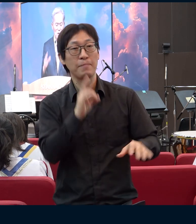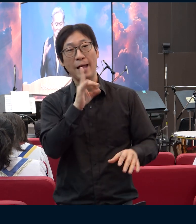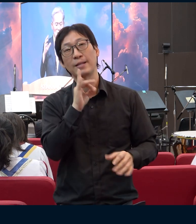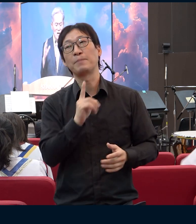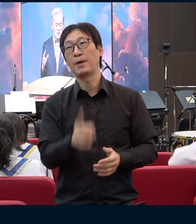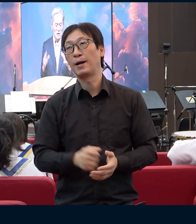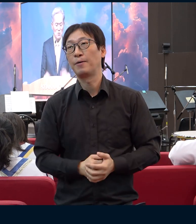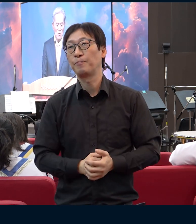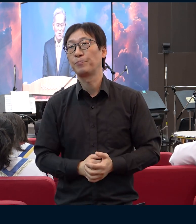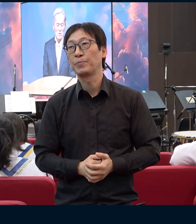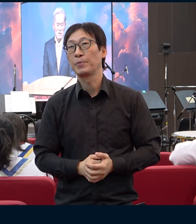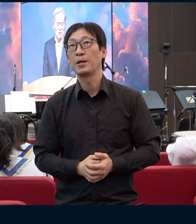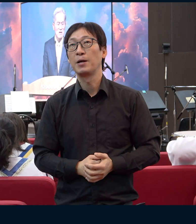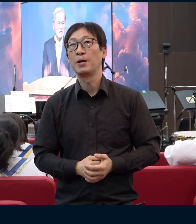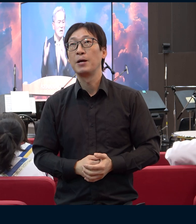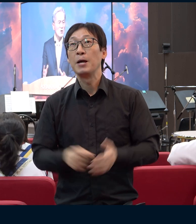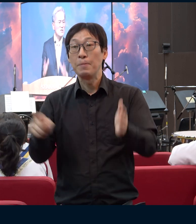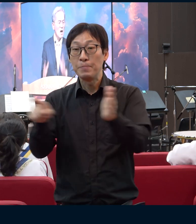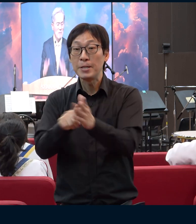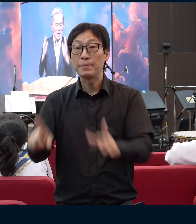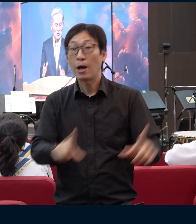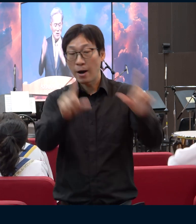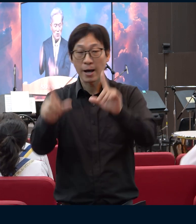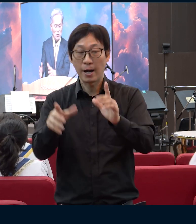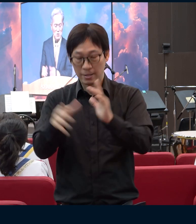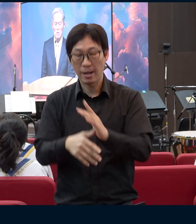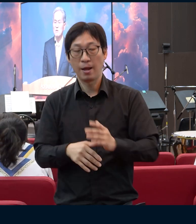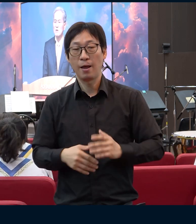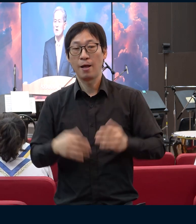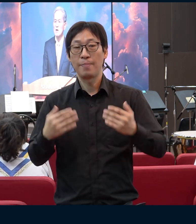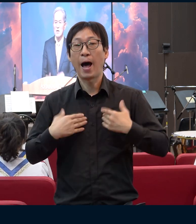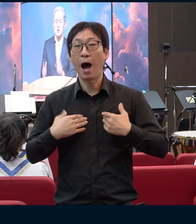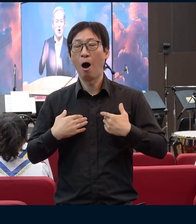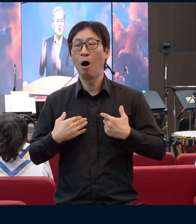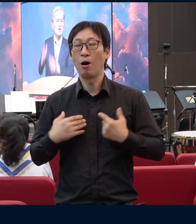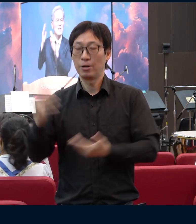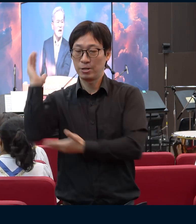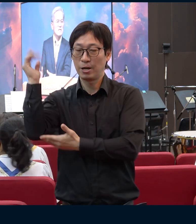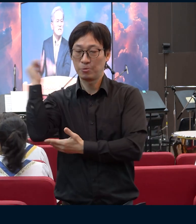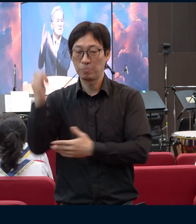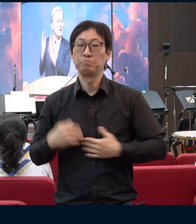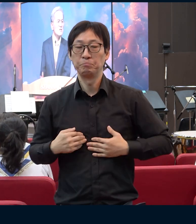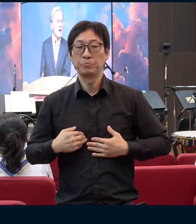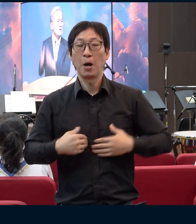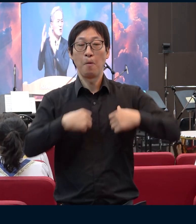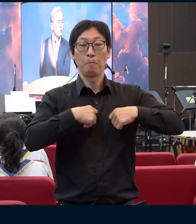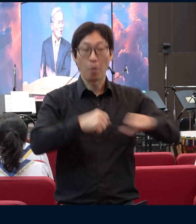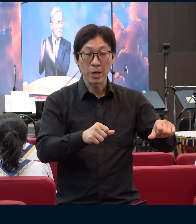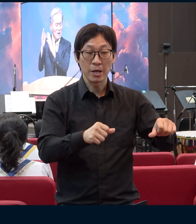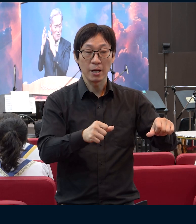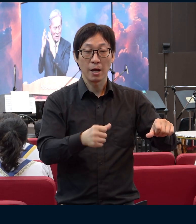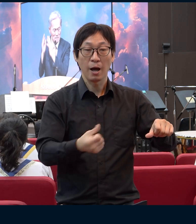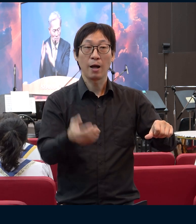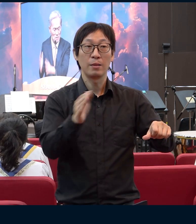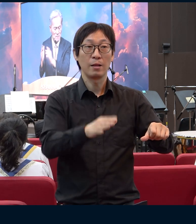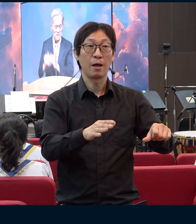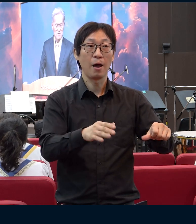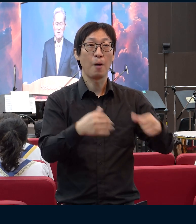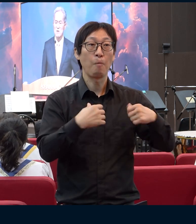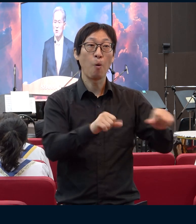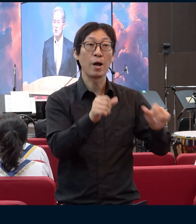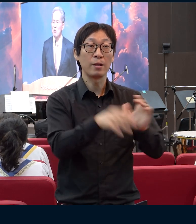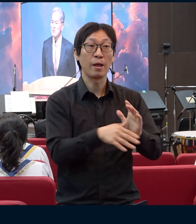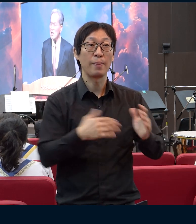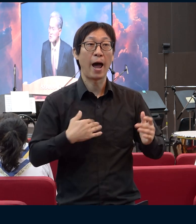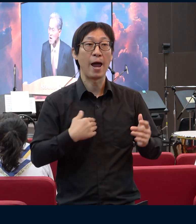이유로 포기한다고 할지라도, 그래서 삶의 에너지가 떨어지고 그래서 열정이 사라진 그런 삶이 되고 말았다고